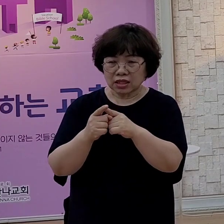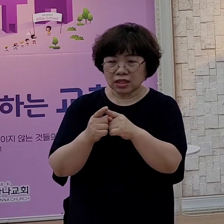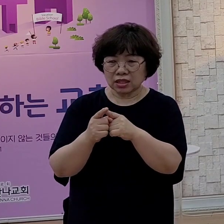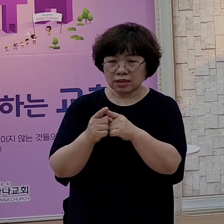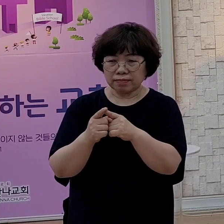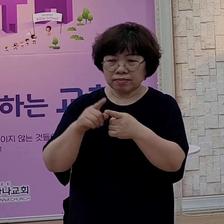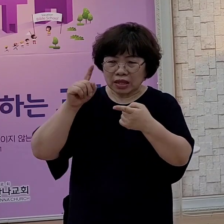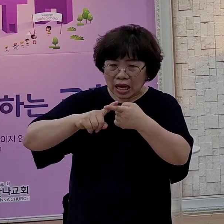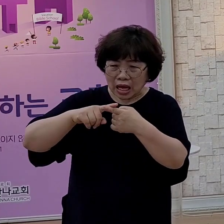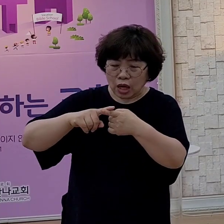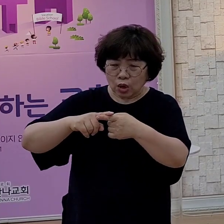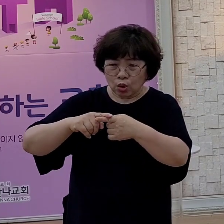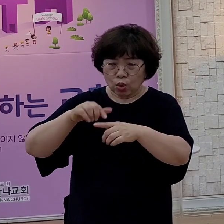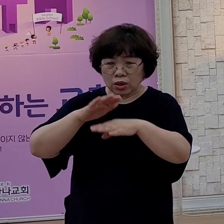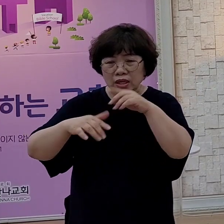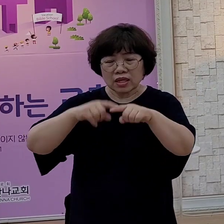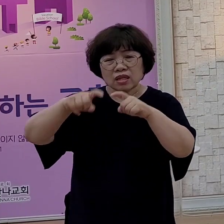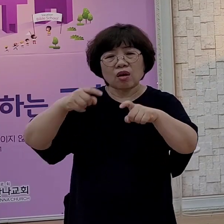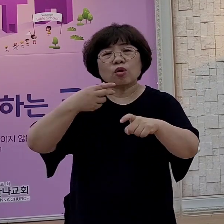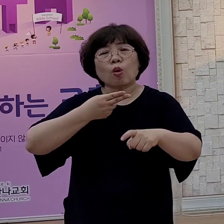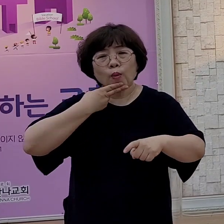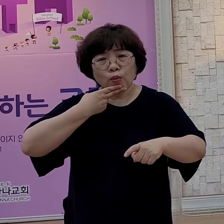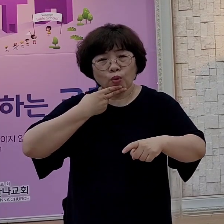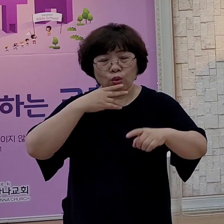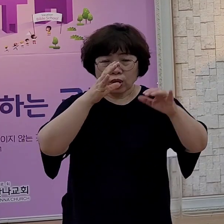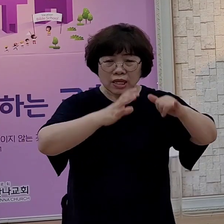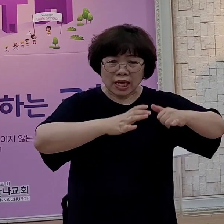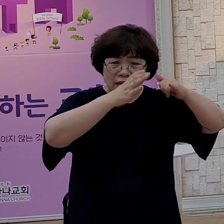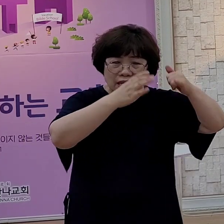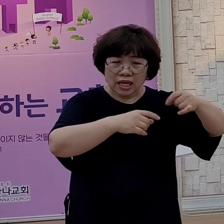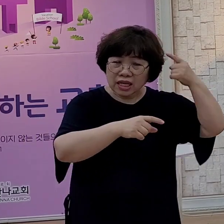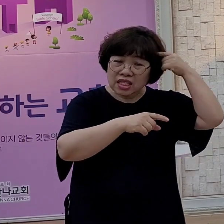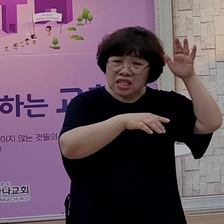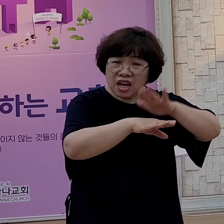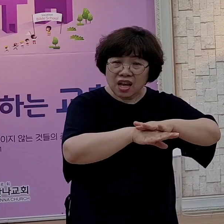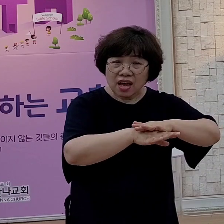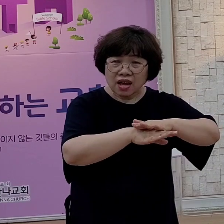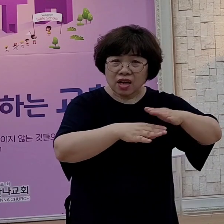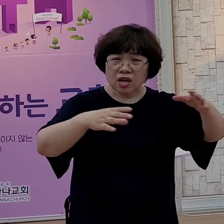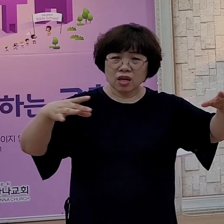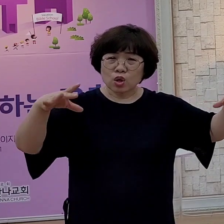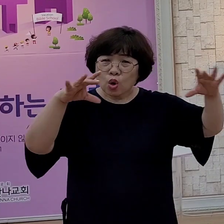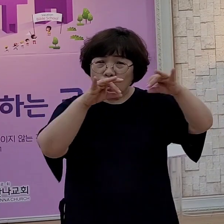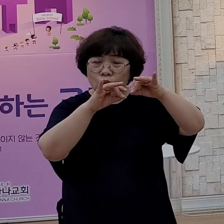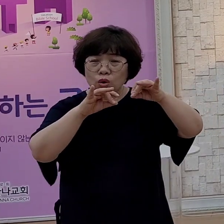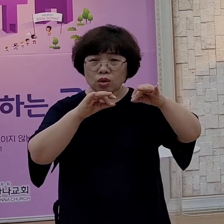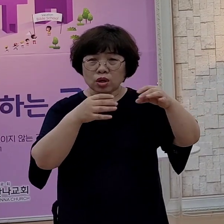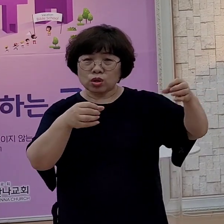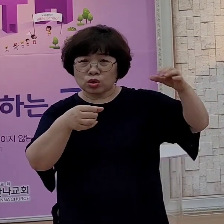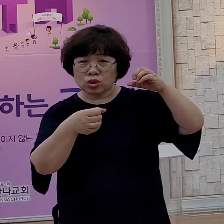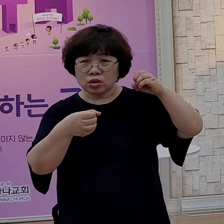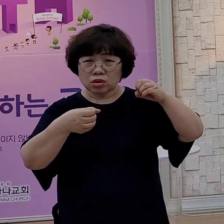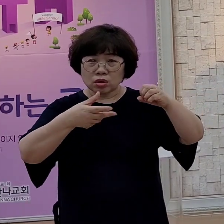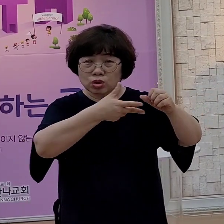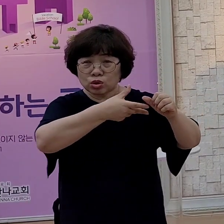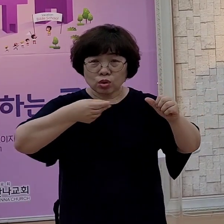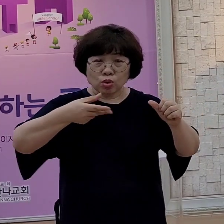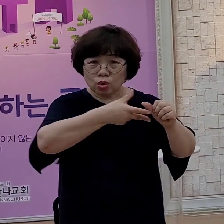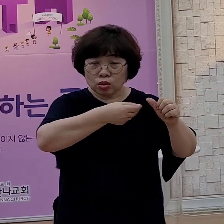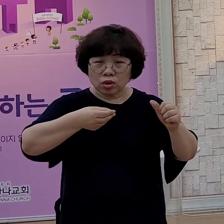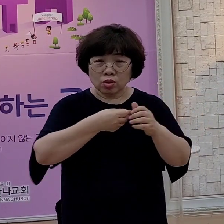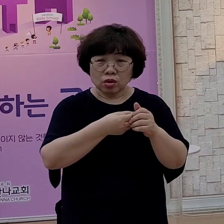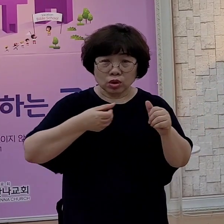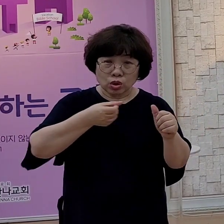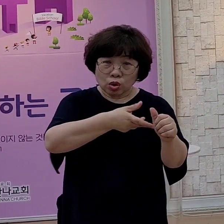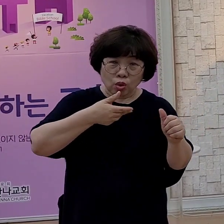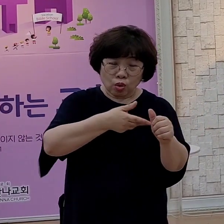그 말씀대로 집행되어야 될 이 교회 안에서 세상 지혜를 갖다 붙이니까 뭐가 막힐까요? 하나님의 말씀이